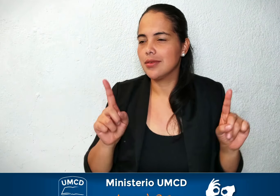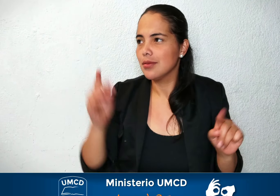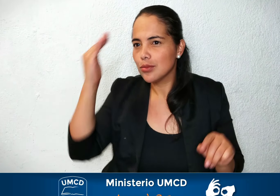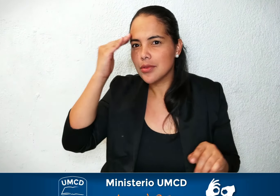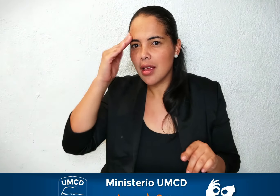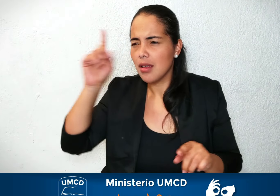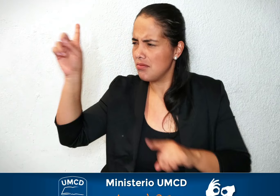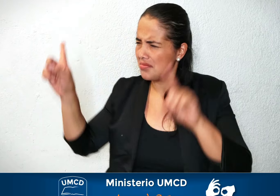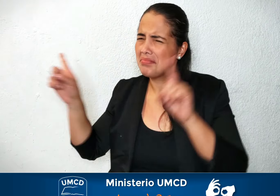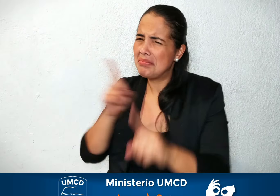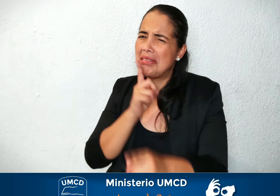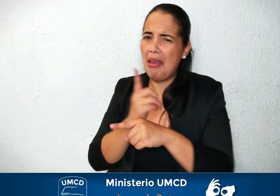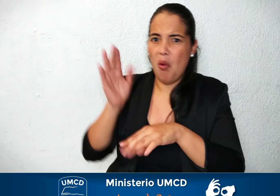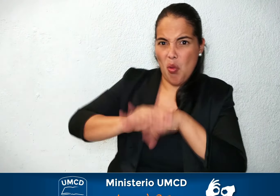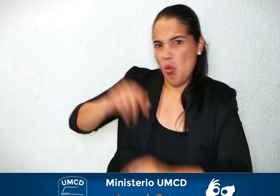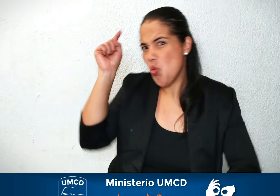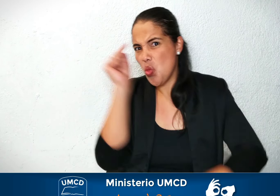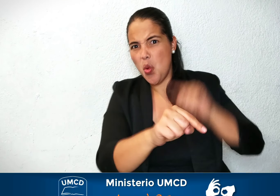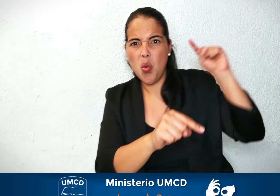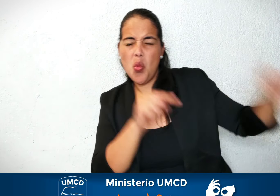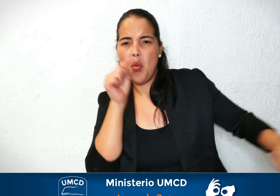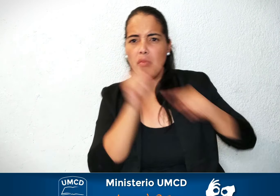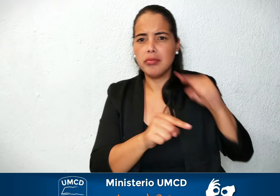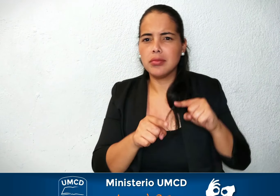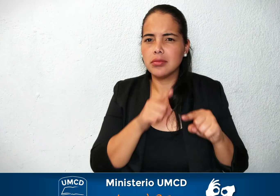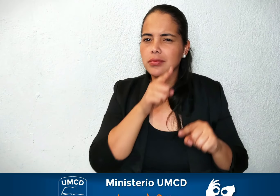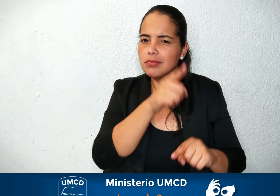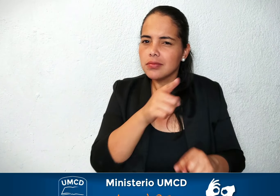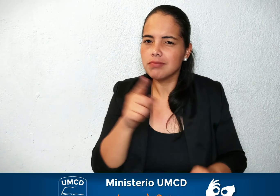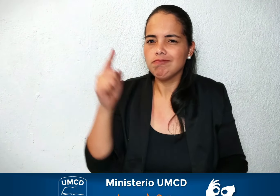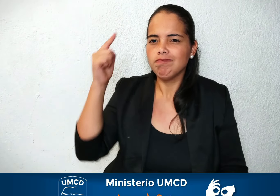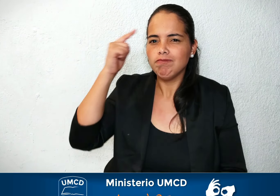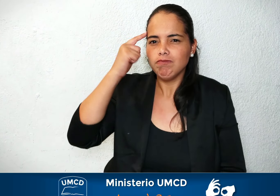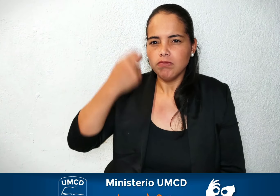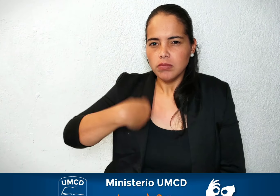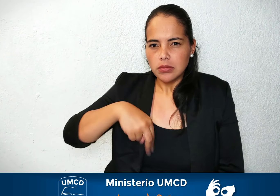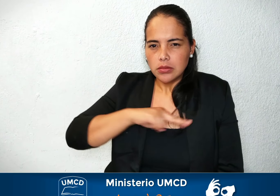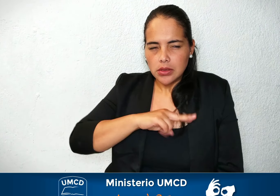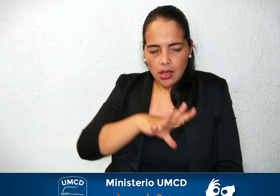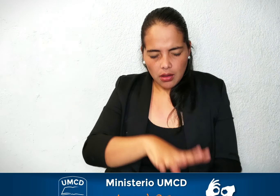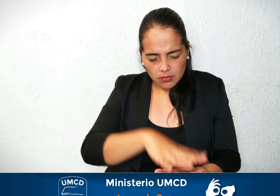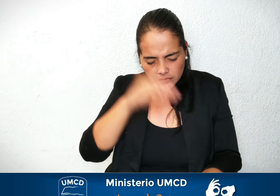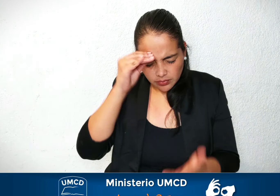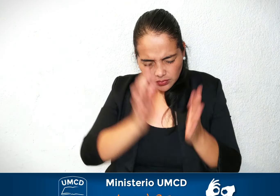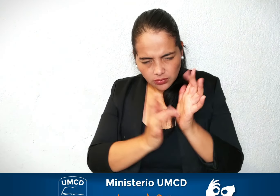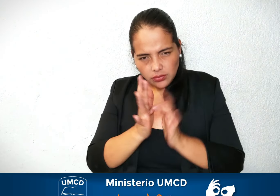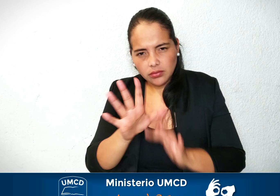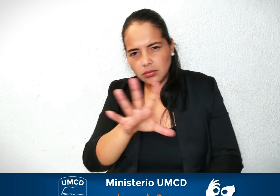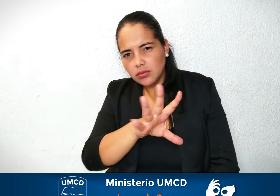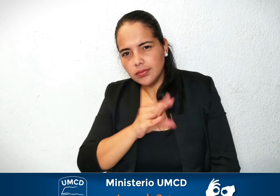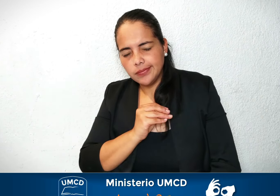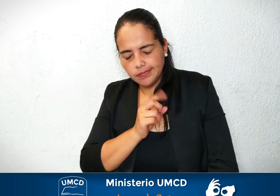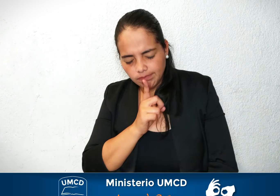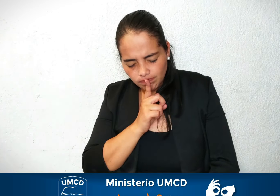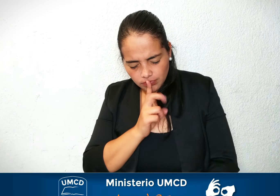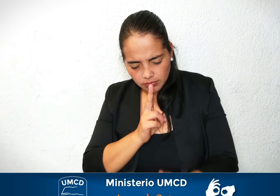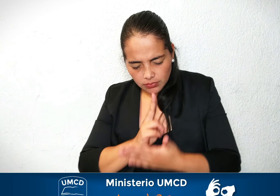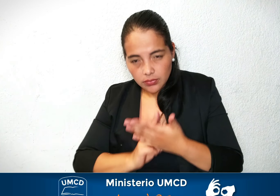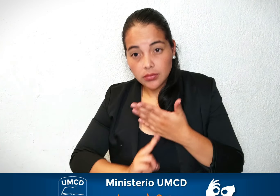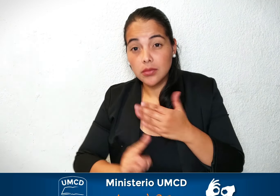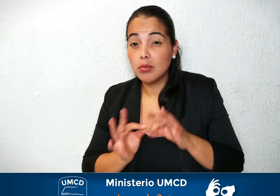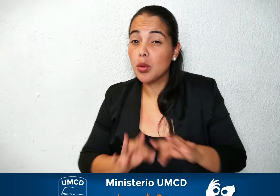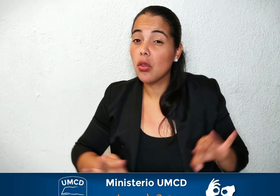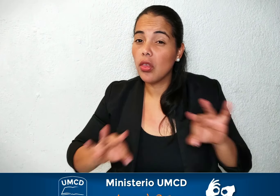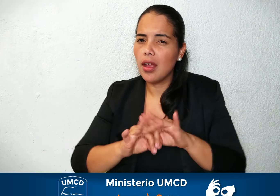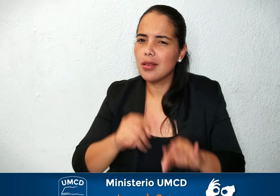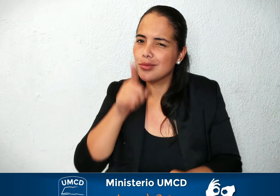la injusticia que llega en contra nuestra nos da ira, y ahí es donde explotamos y reaccionamos. A veces,